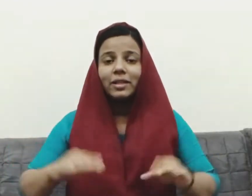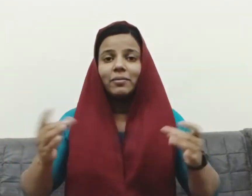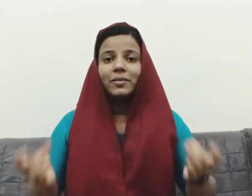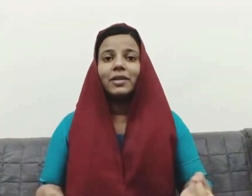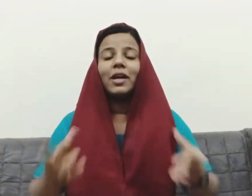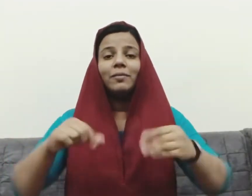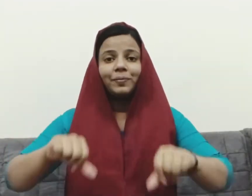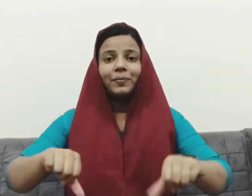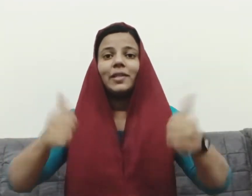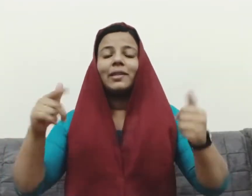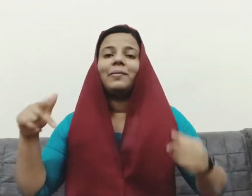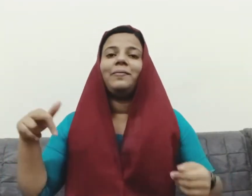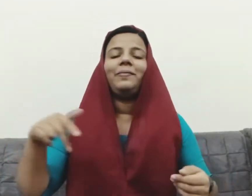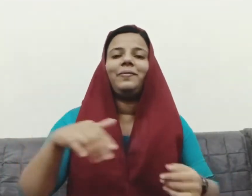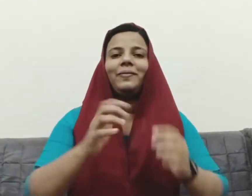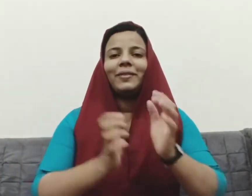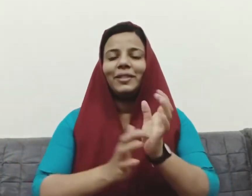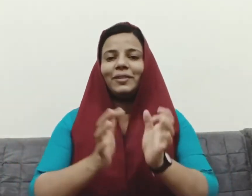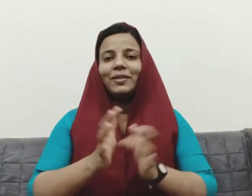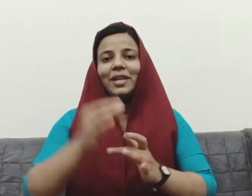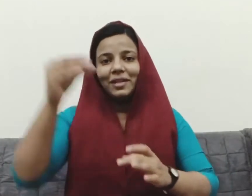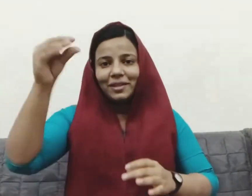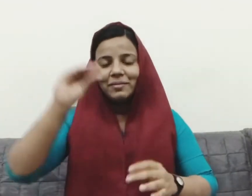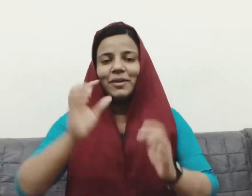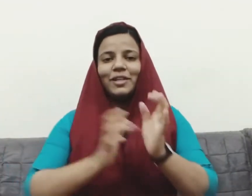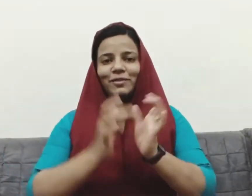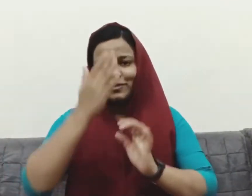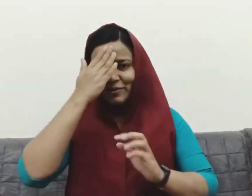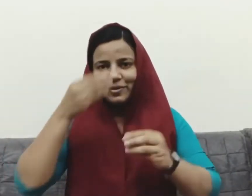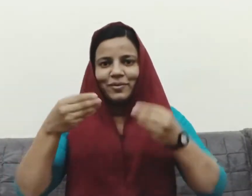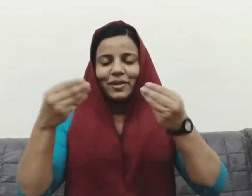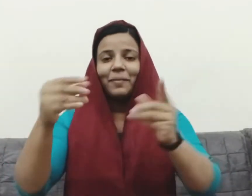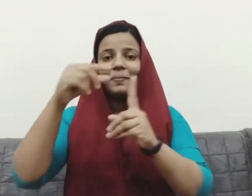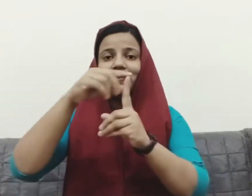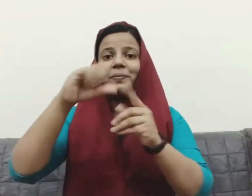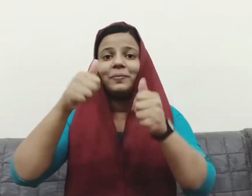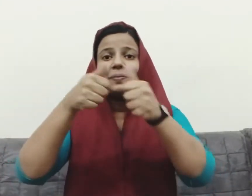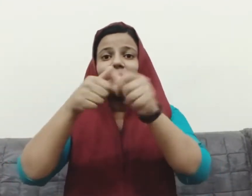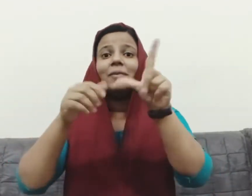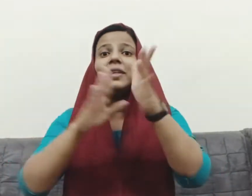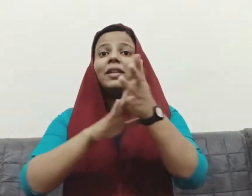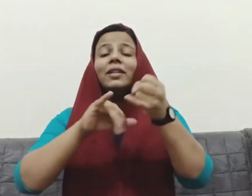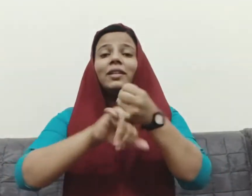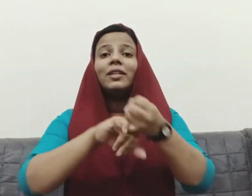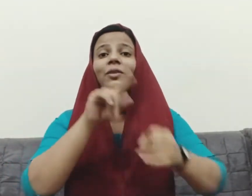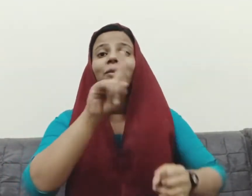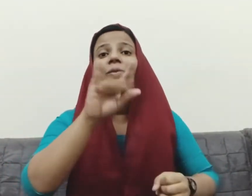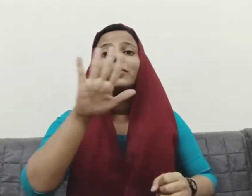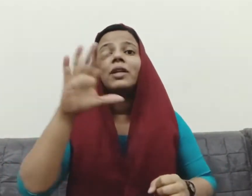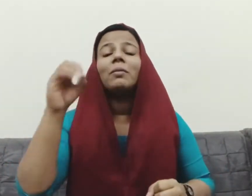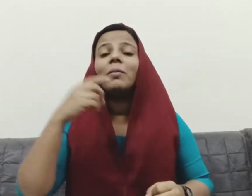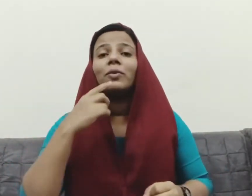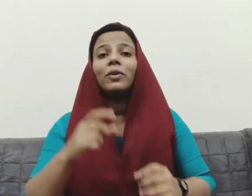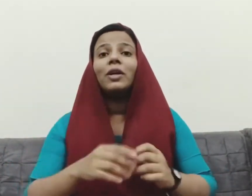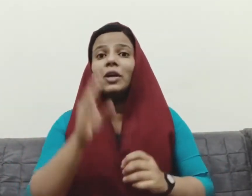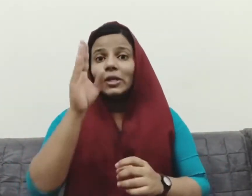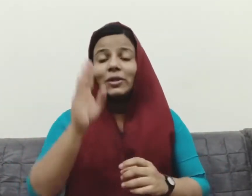ഈ പകൽക്കാലം നമ്മളെ ജയകരമായി നടത്തുന്ന കർത്താവിൻ്റെ കൃപകൾക്കായിട്ട് സ്തോത്രം പറഞ്ഞാട്ട് സങ്കീർത്തനക്കാരൻ ഇങ്ങനെ പറയും. 150-ാം സങ്കീർത്തനത്തിൽ പറയും, യഹോവേ